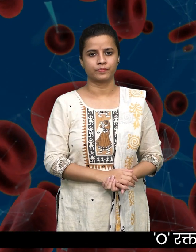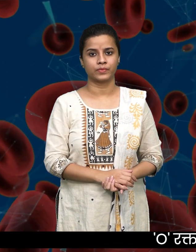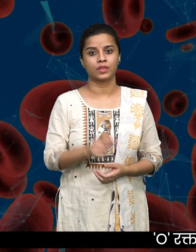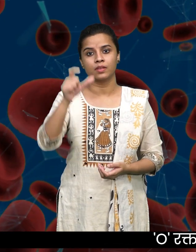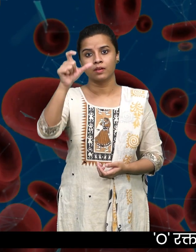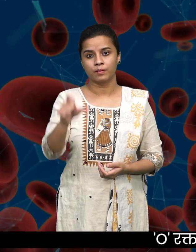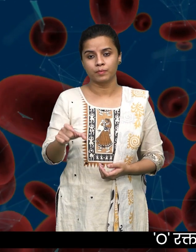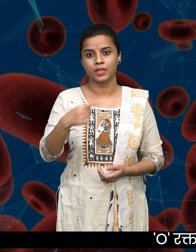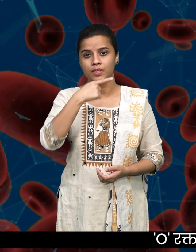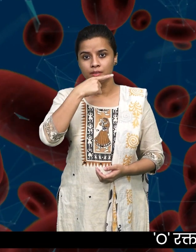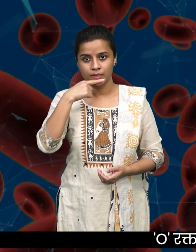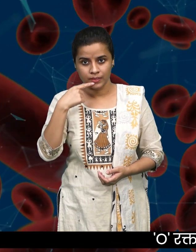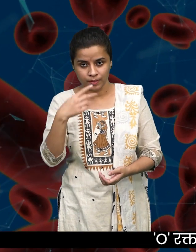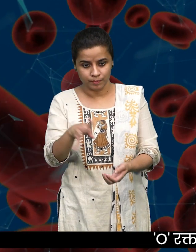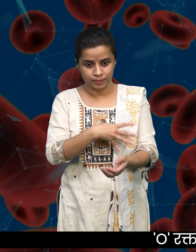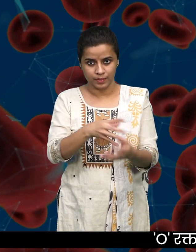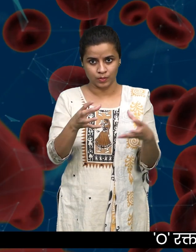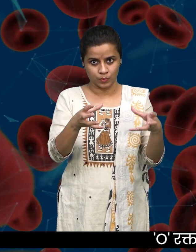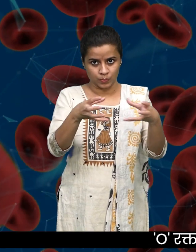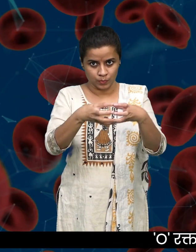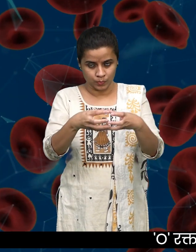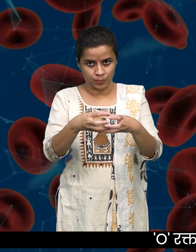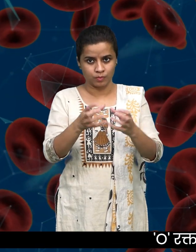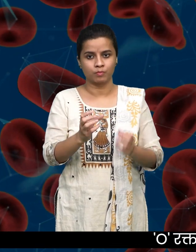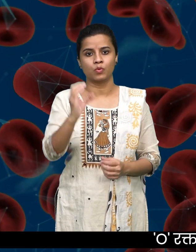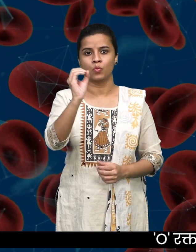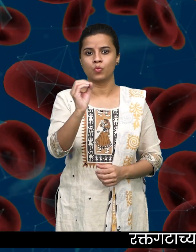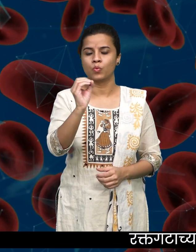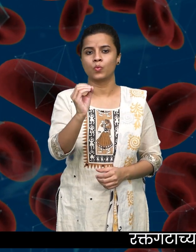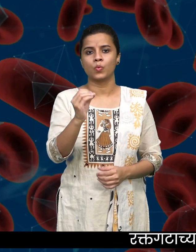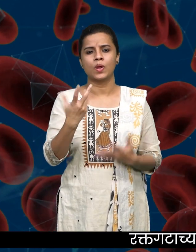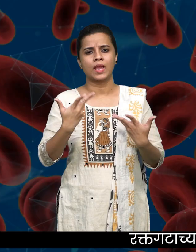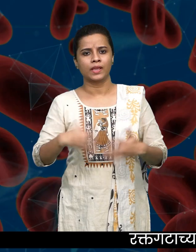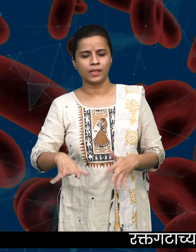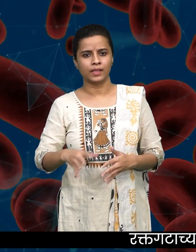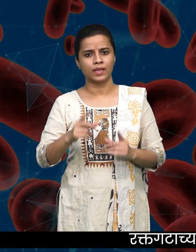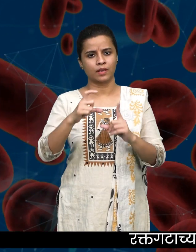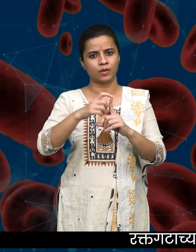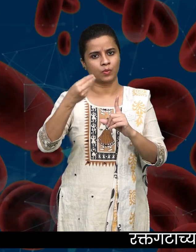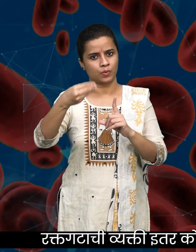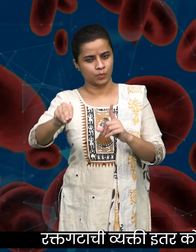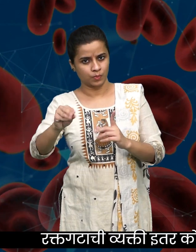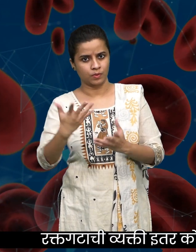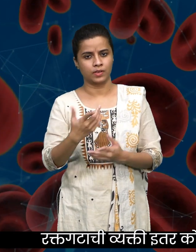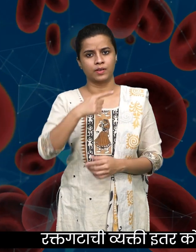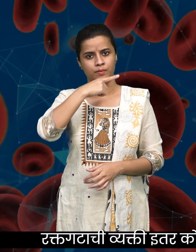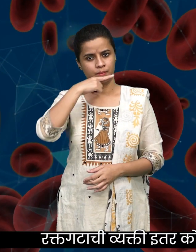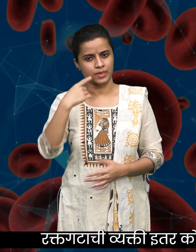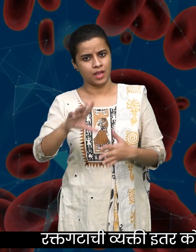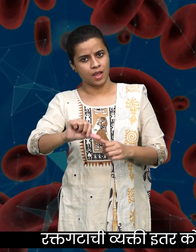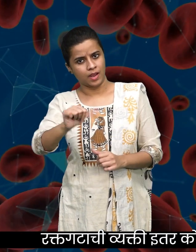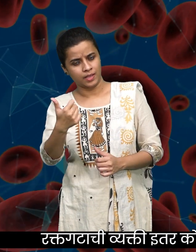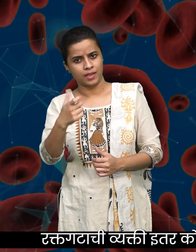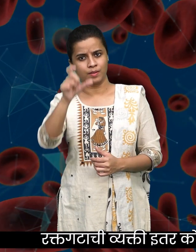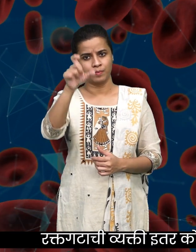ओ रक्तगटाची व्यक्ती इतर कोणत्याही रक्तगटाच्या व्यक्तीला रक्त देऊ शकते, तर ए बी रक्तगटाची व्यक्ती इतर